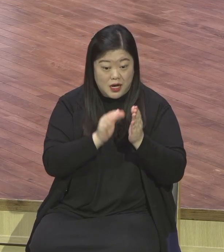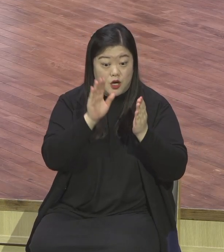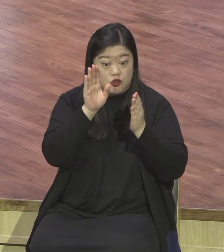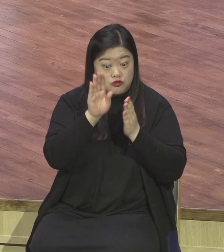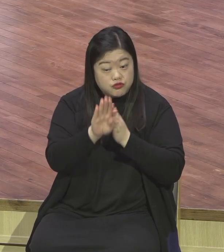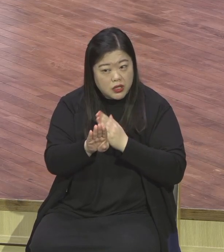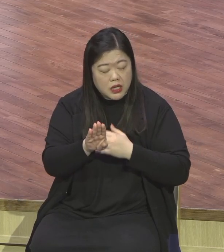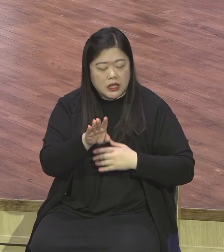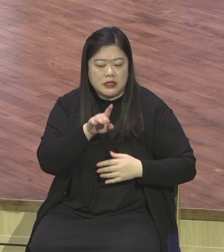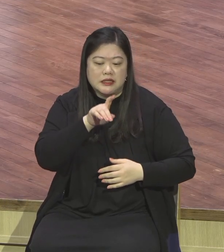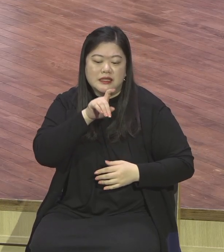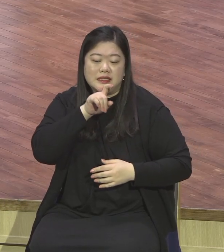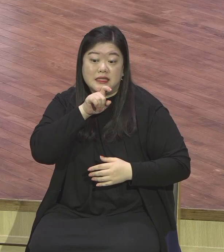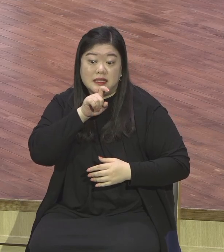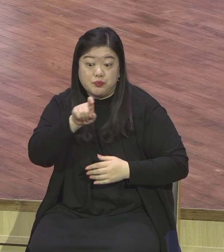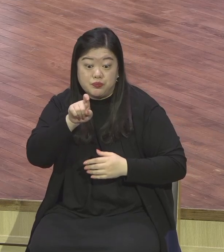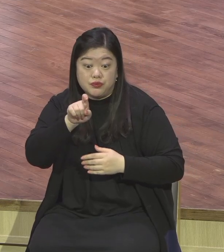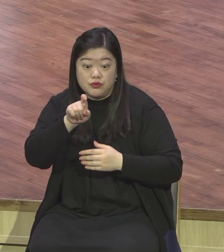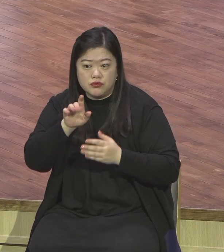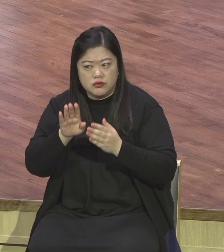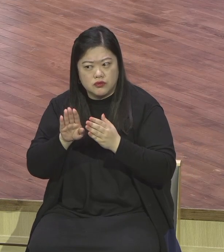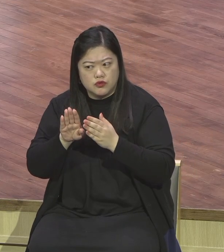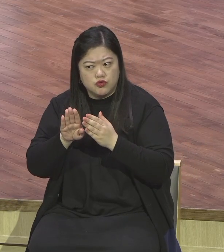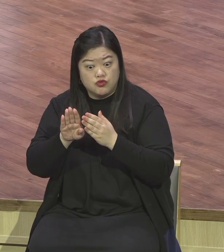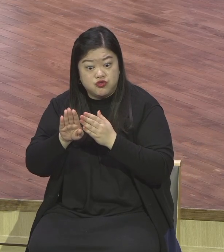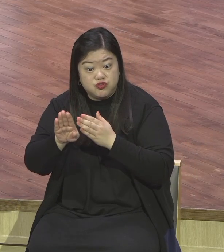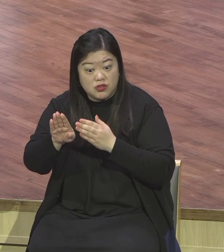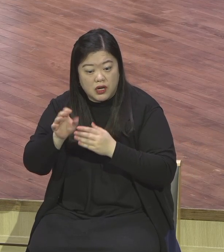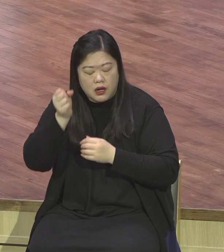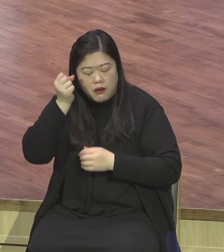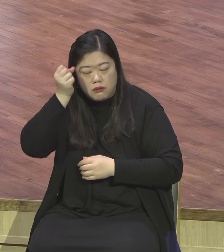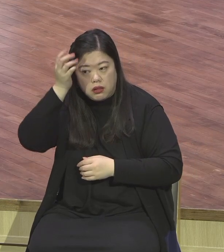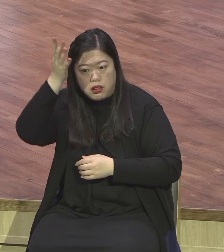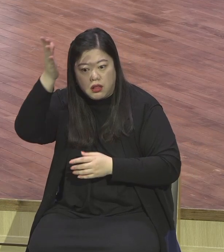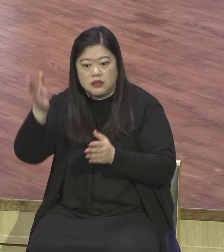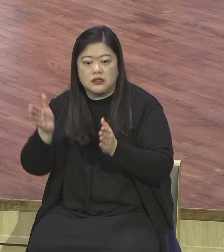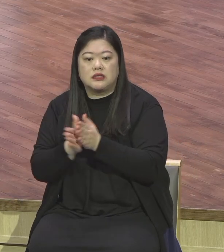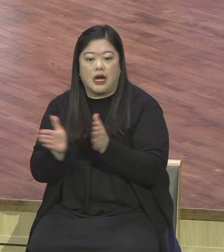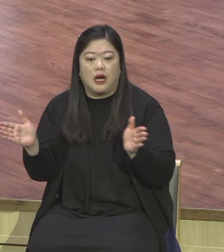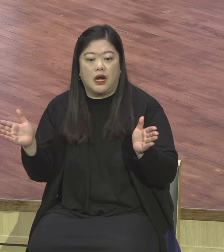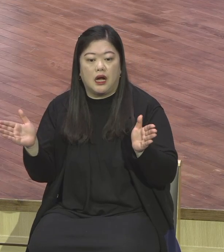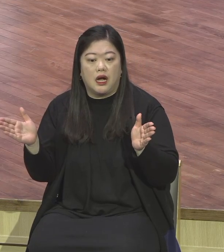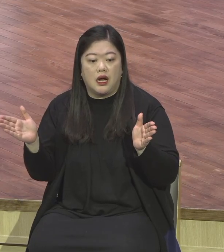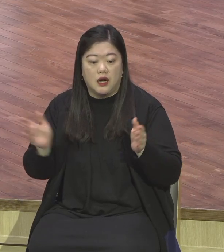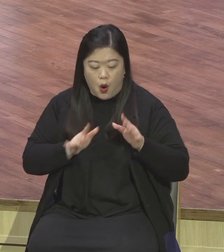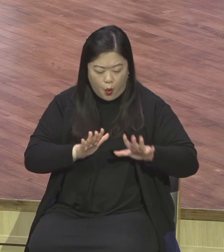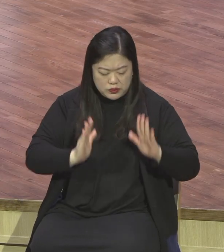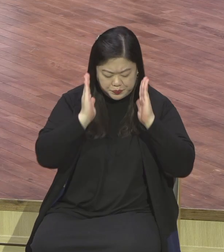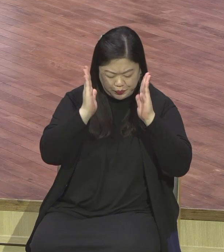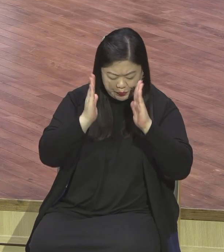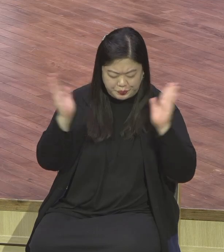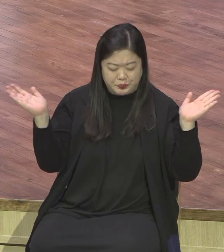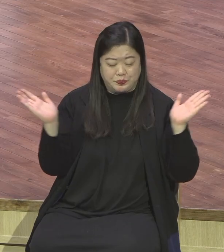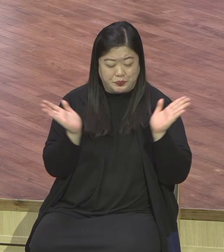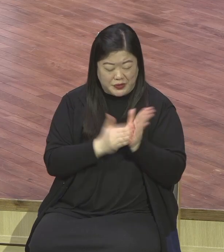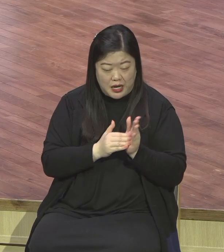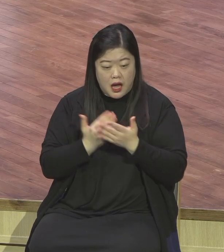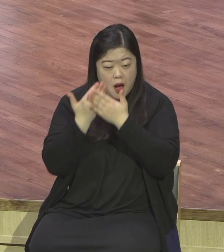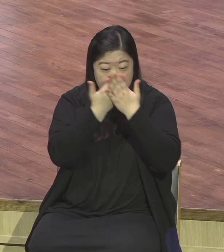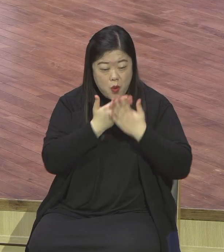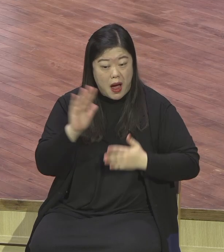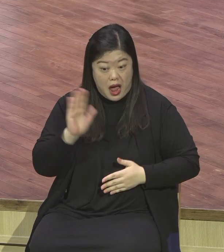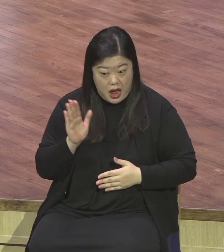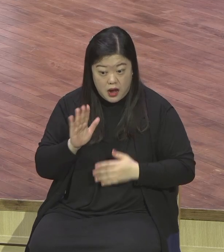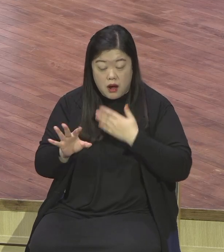지나지 않아서 공부한 내용을 까먹기 시작해서 하루 만에 70% 다 잊어버린다 그러죠 통경에 나온 거에요